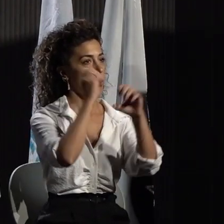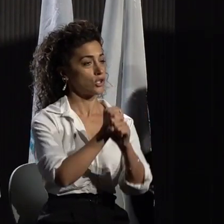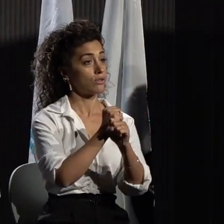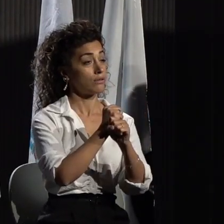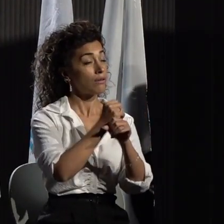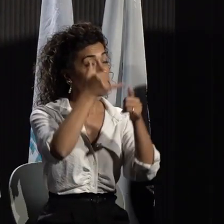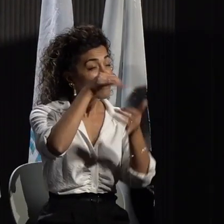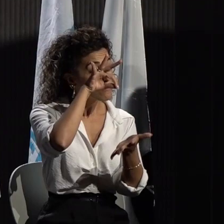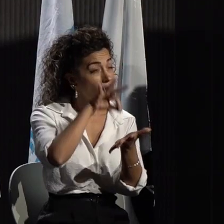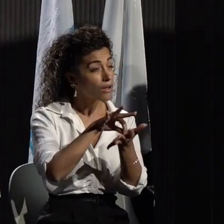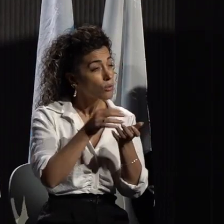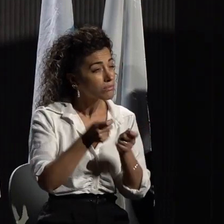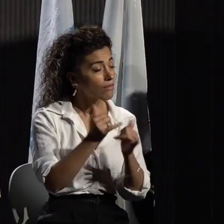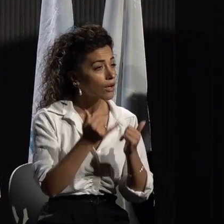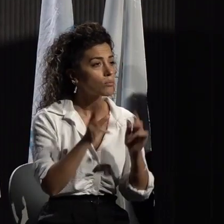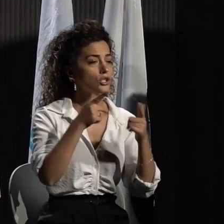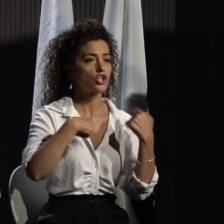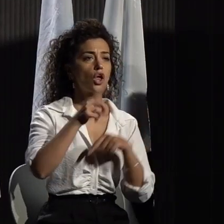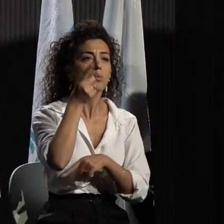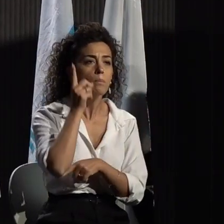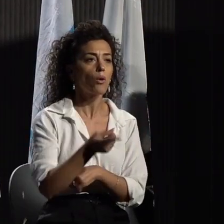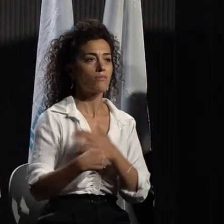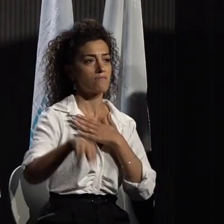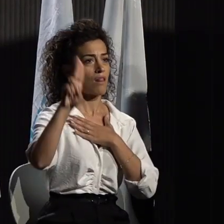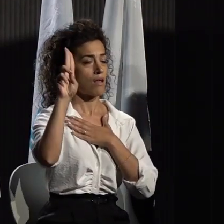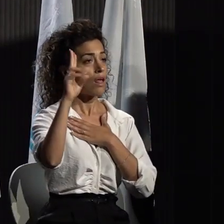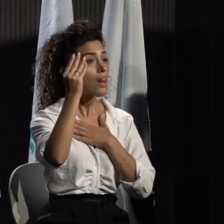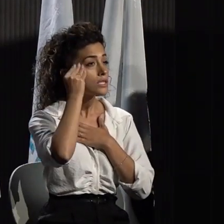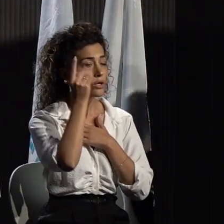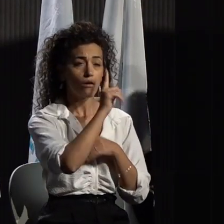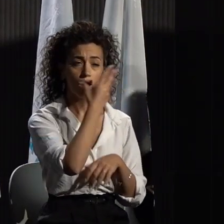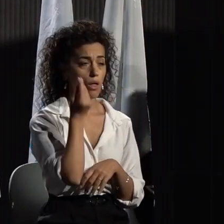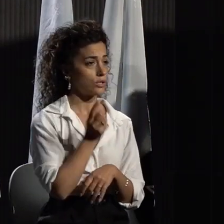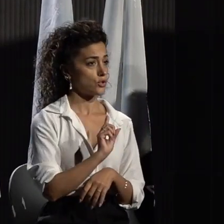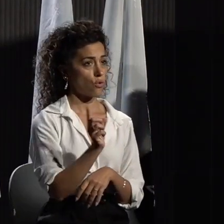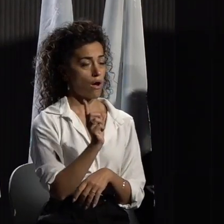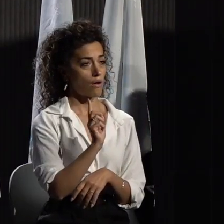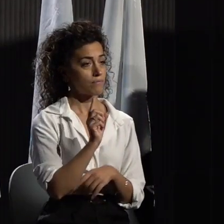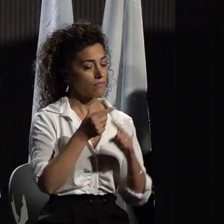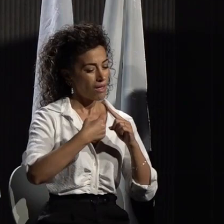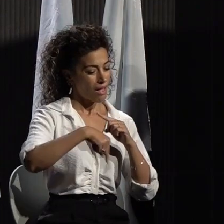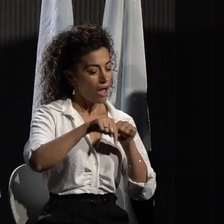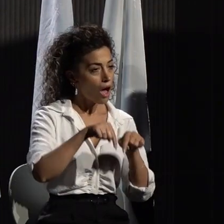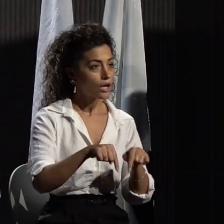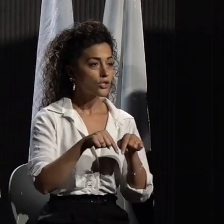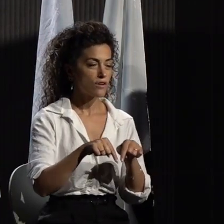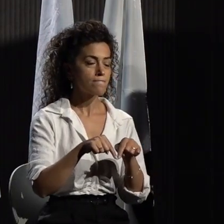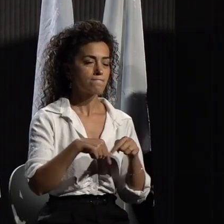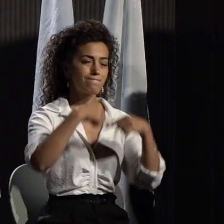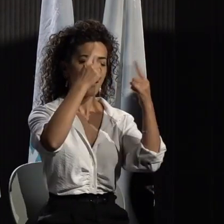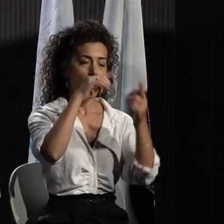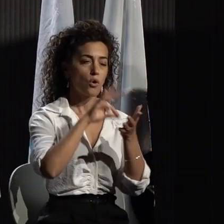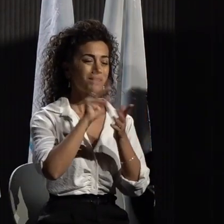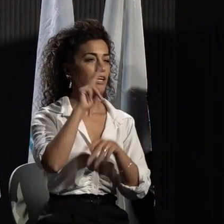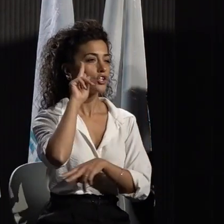יותר מכל במחוייבות ו בהבטחה לזכור ולא לשכוח השנה מתווסף ליום הזה